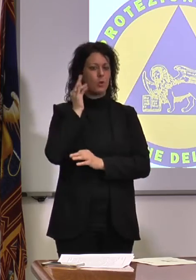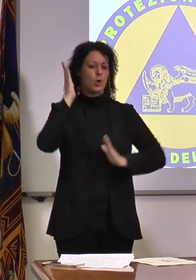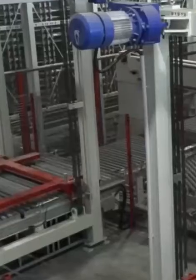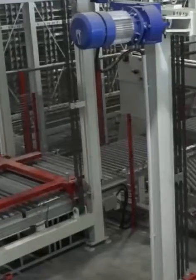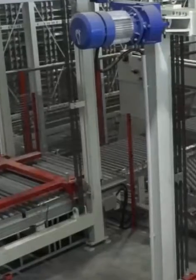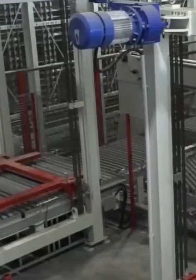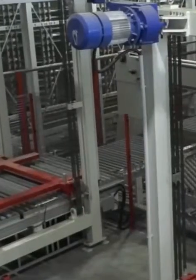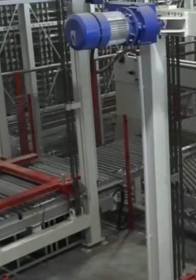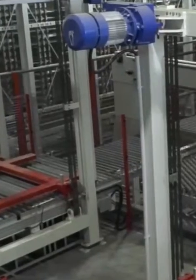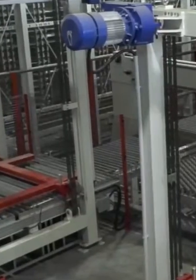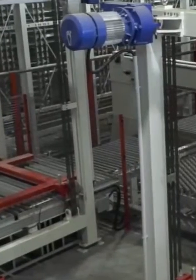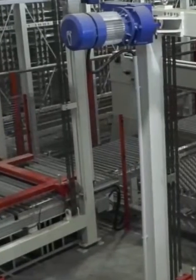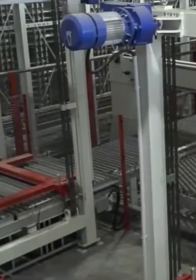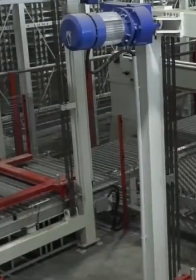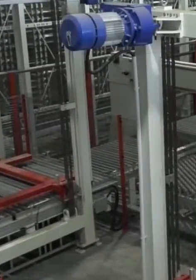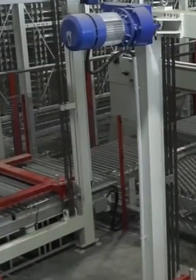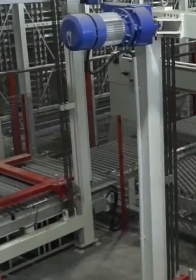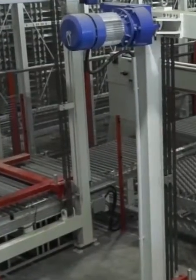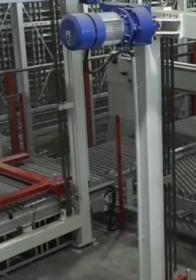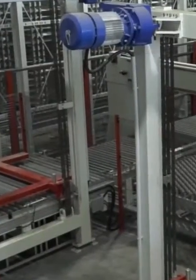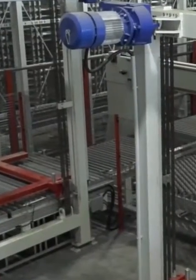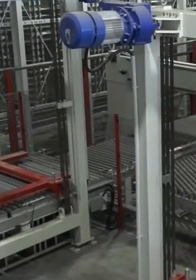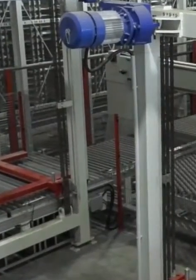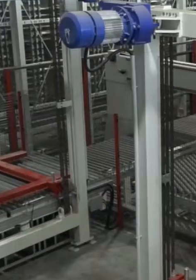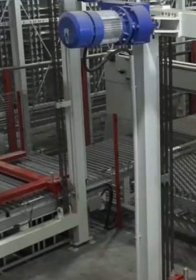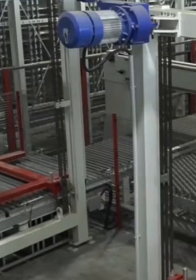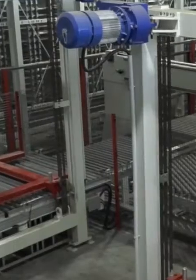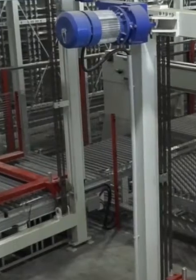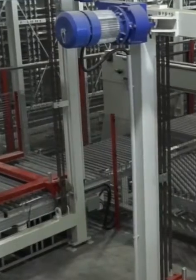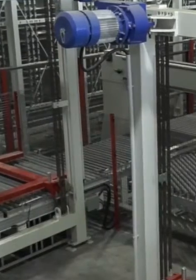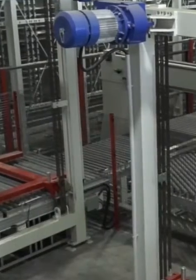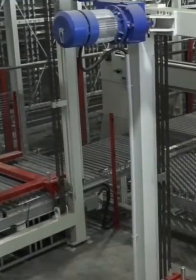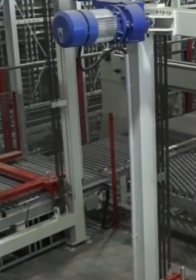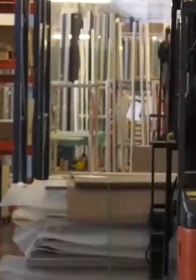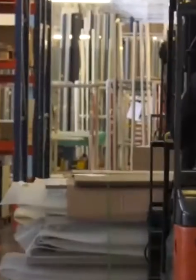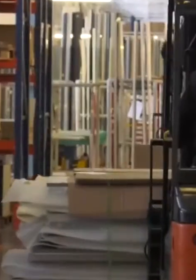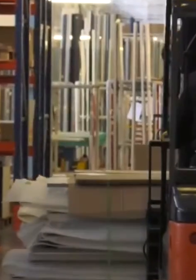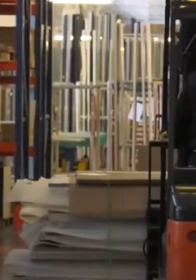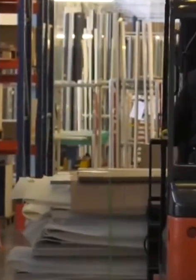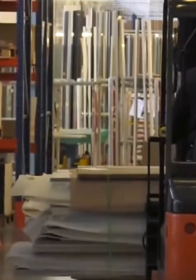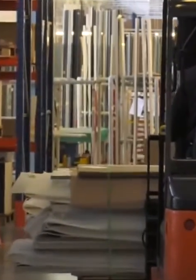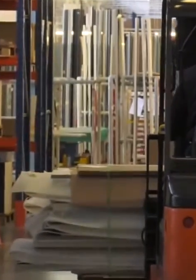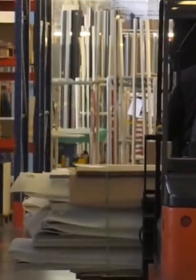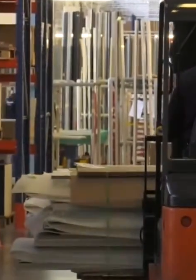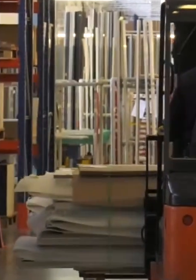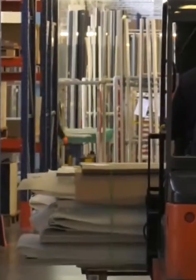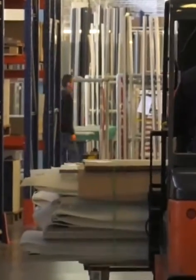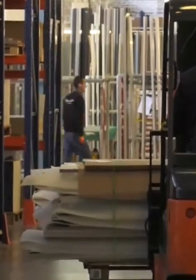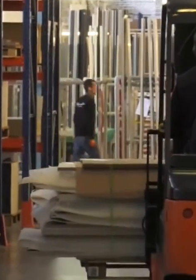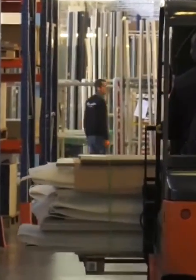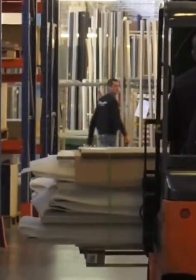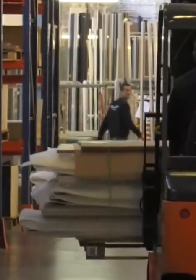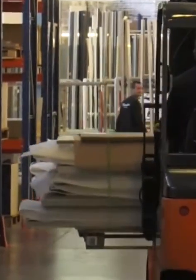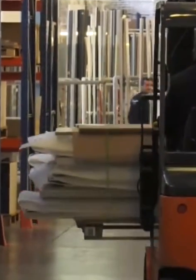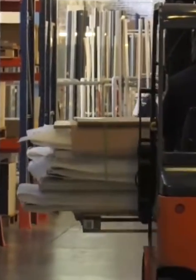fare tamponi. Mi spiace che il ministro Boccia si riferisca in questo modo, perché essendo un membro di governo, un